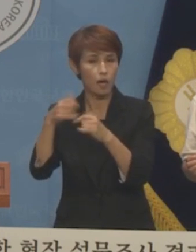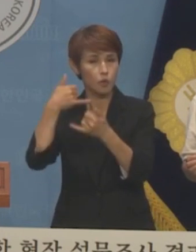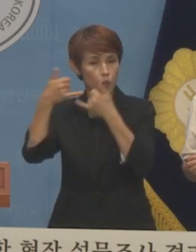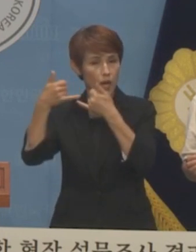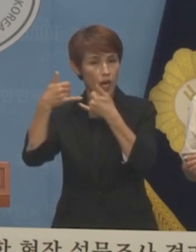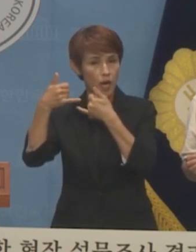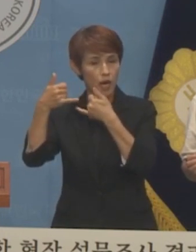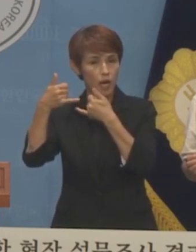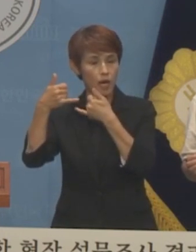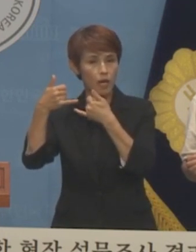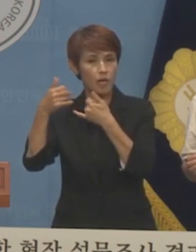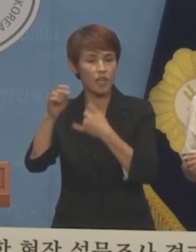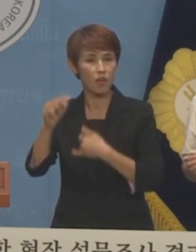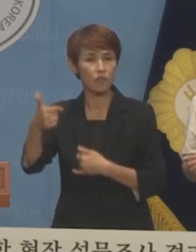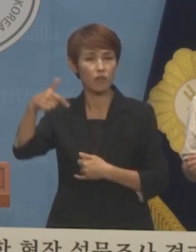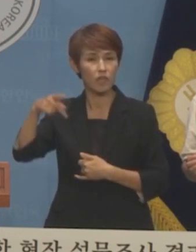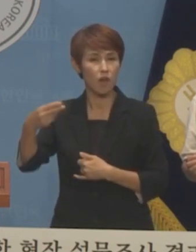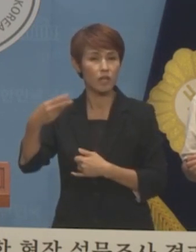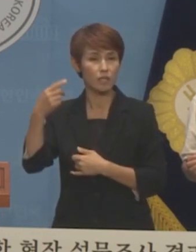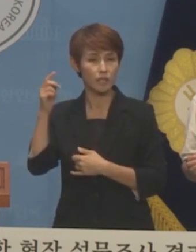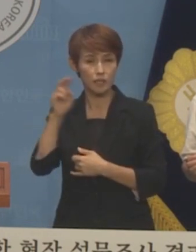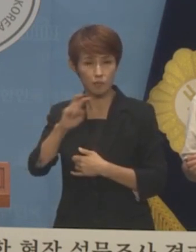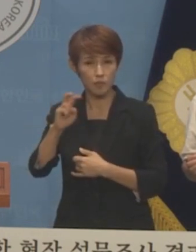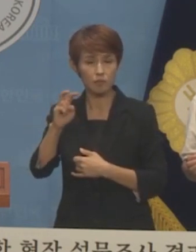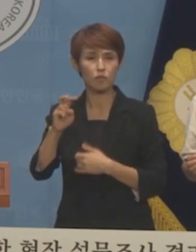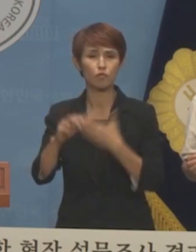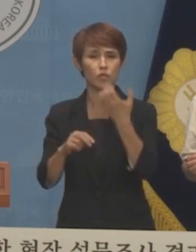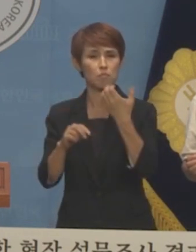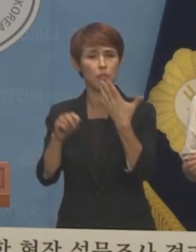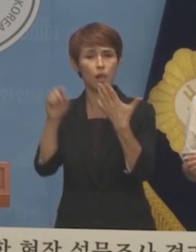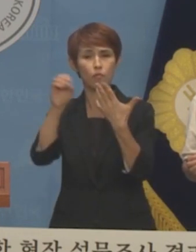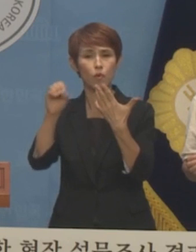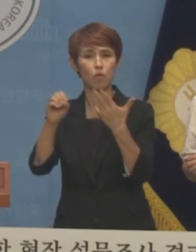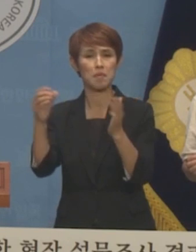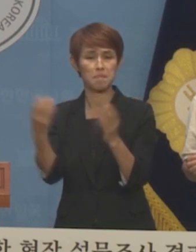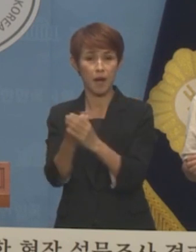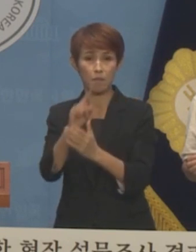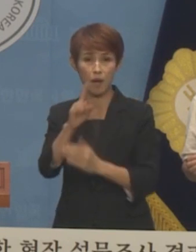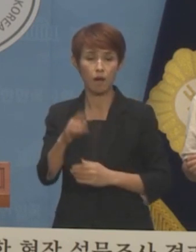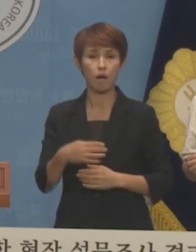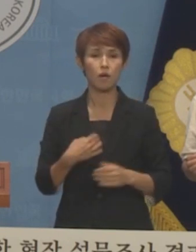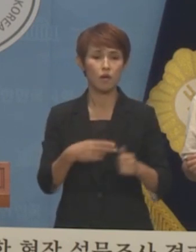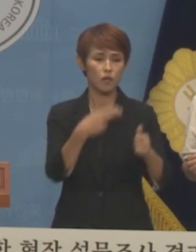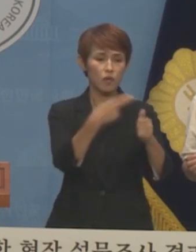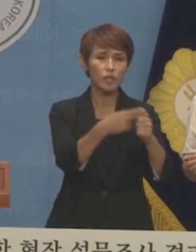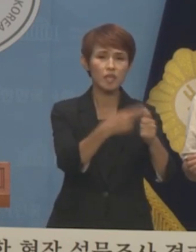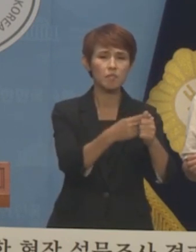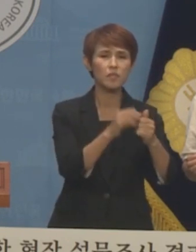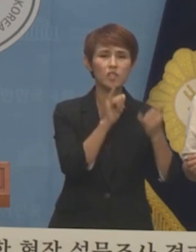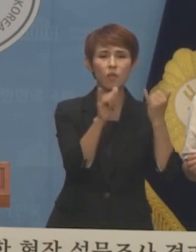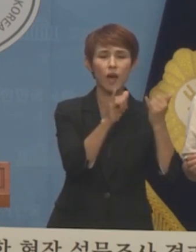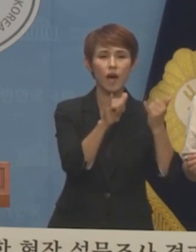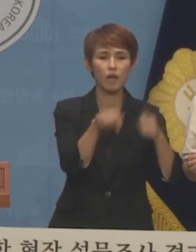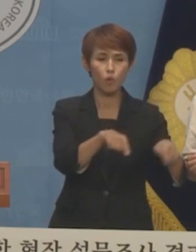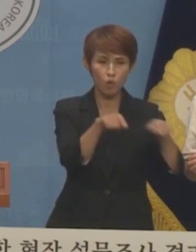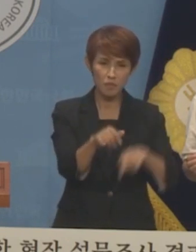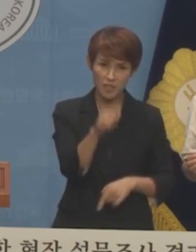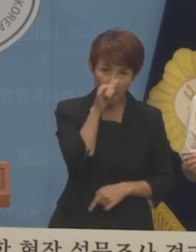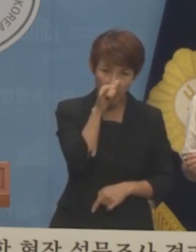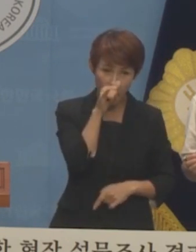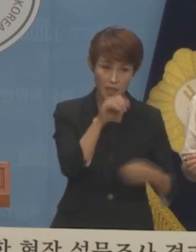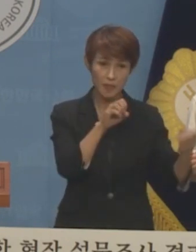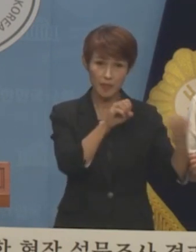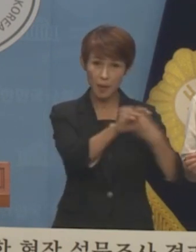조치 완료되었다고 했습니다. 그러나 설문 결과를 보면 교사 본인 자리에 있는 전화기가 녹음이 된다고